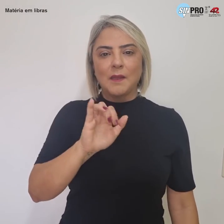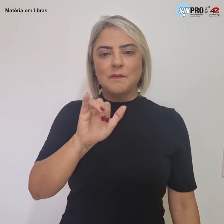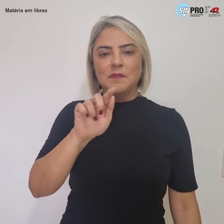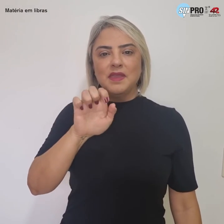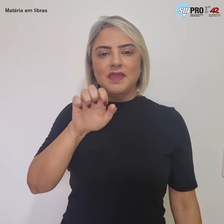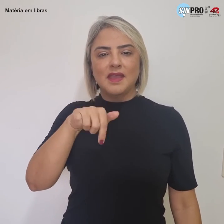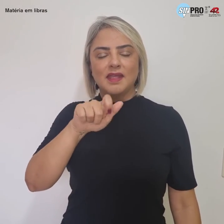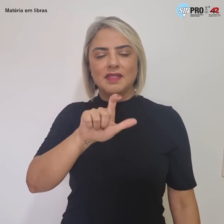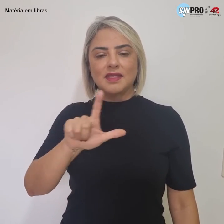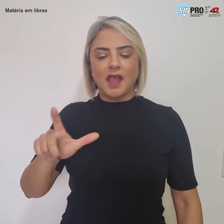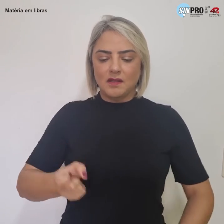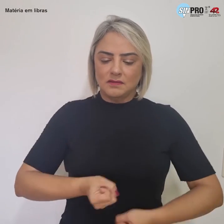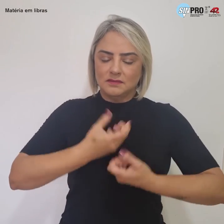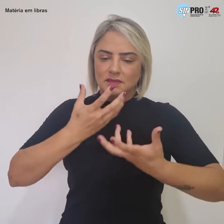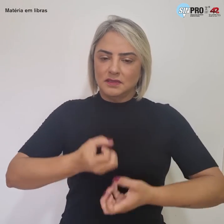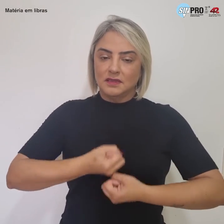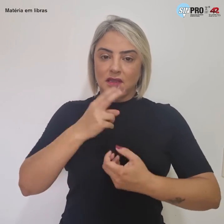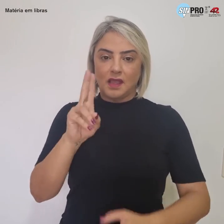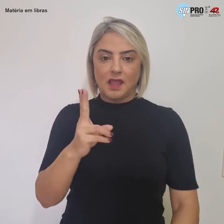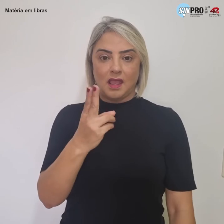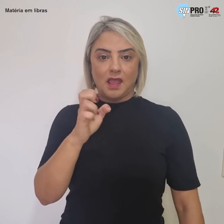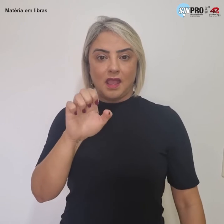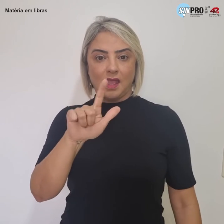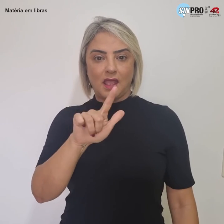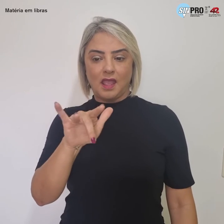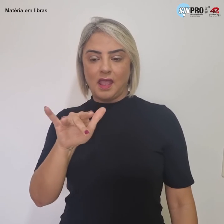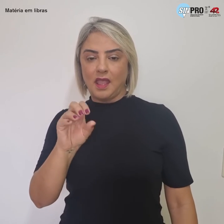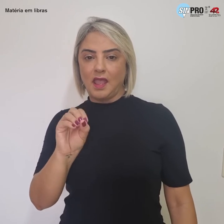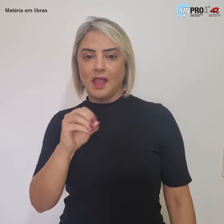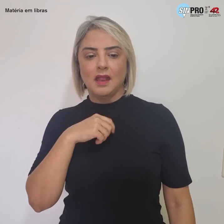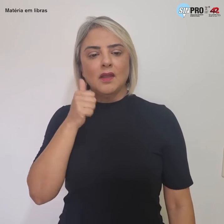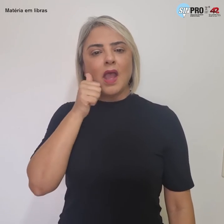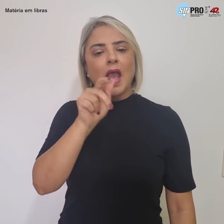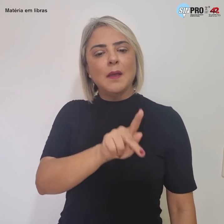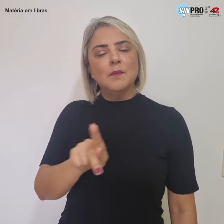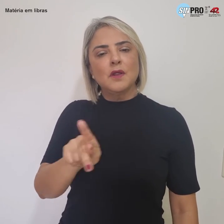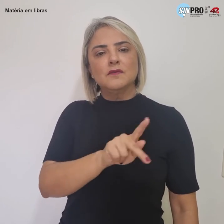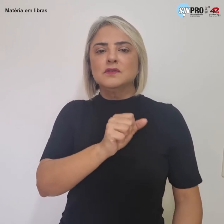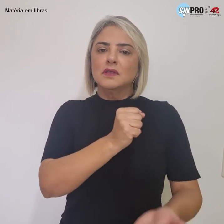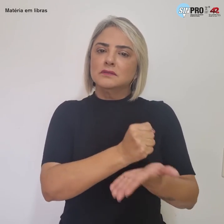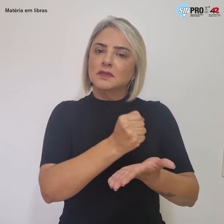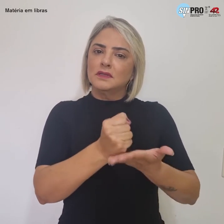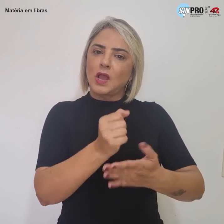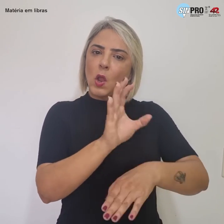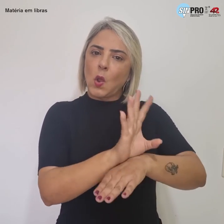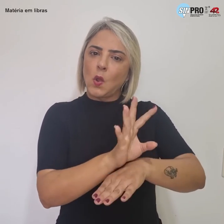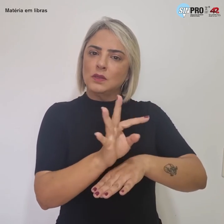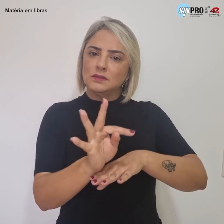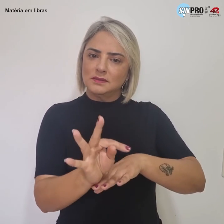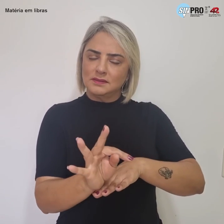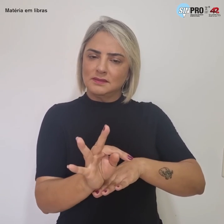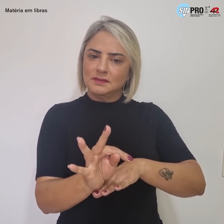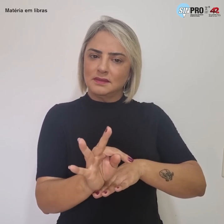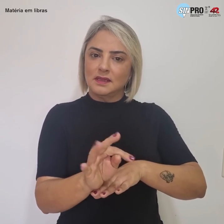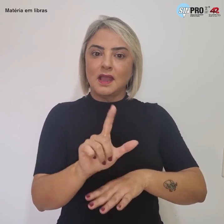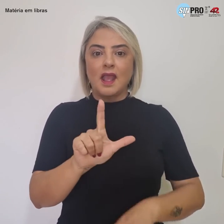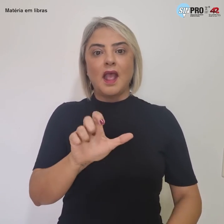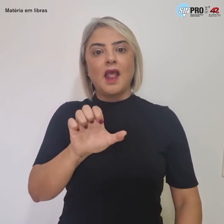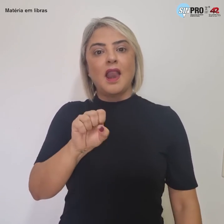inspirado por Hélio Oiticica. A professora de contrato temporário, Leone Santos